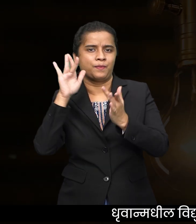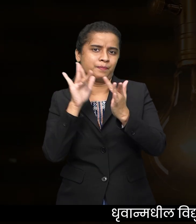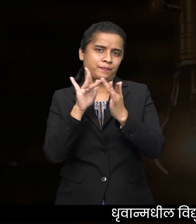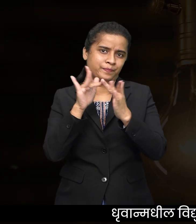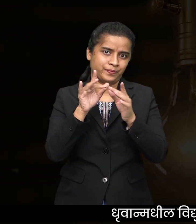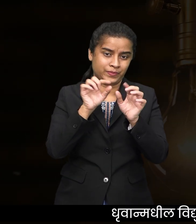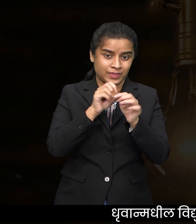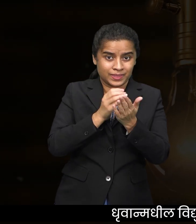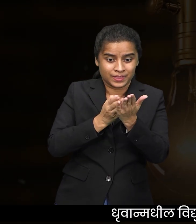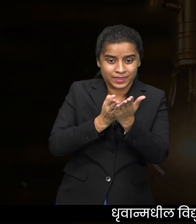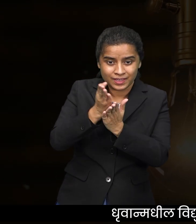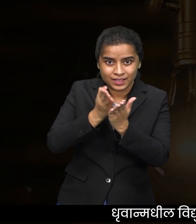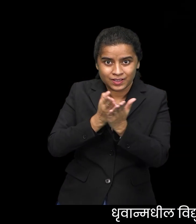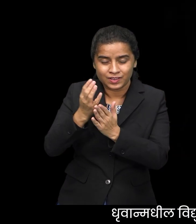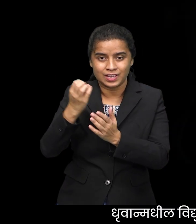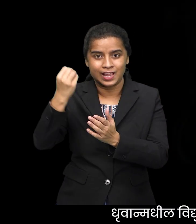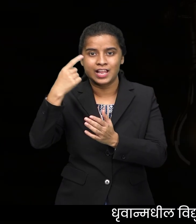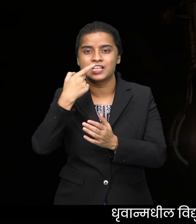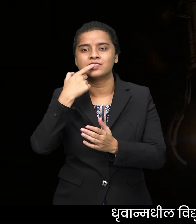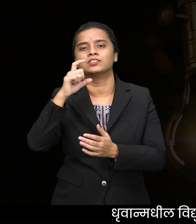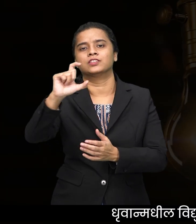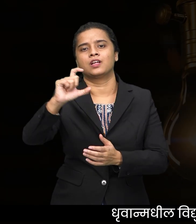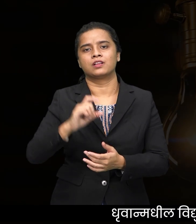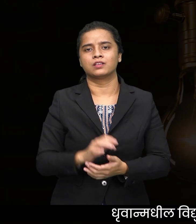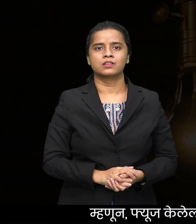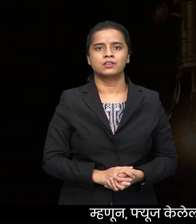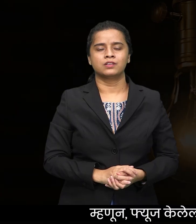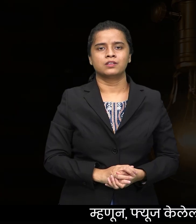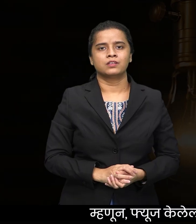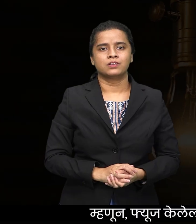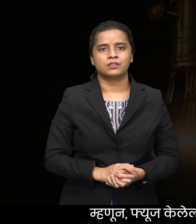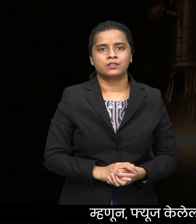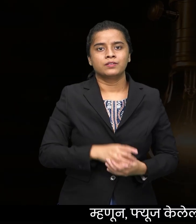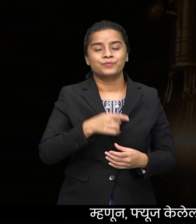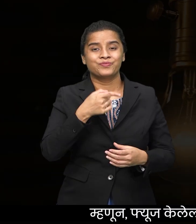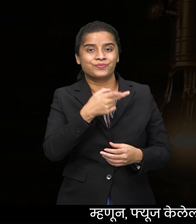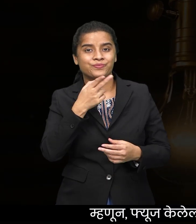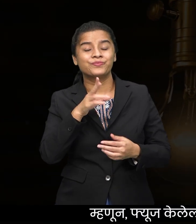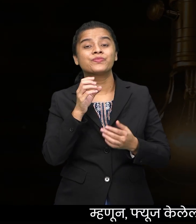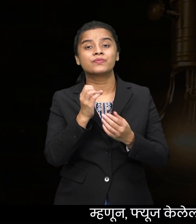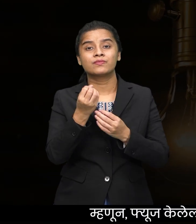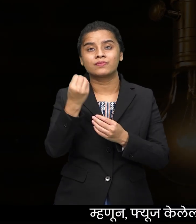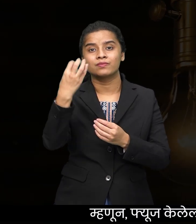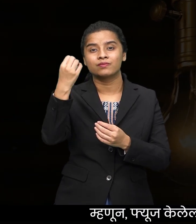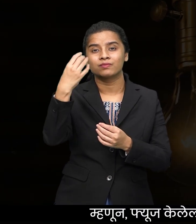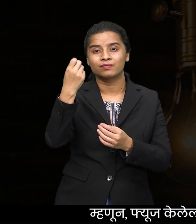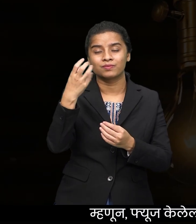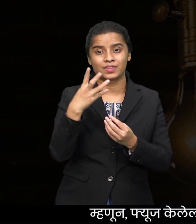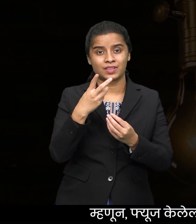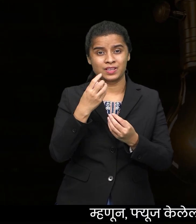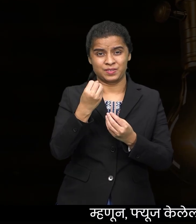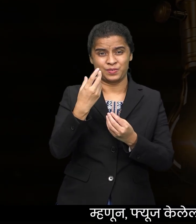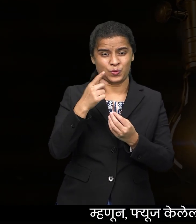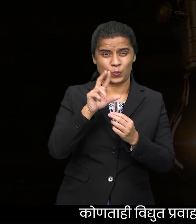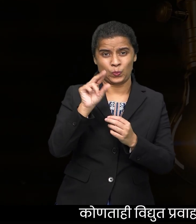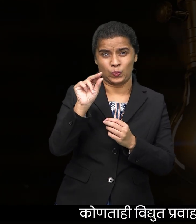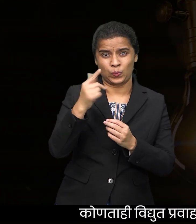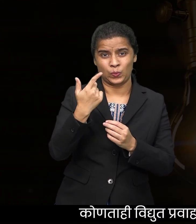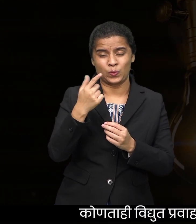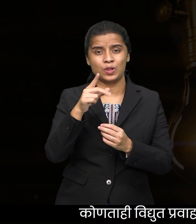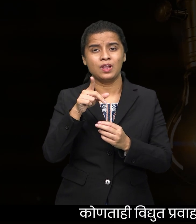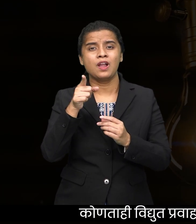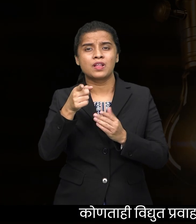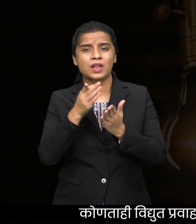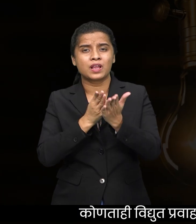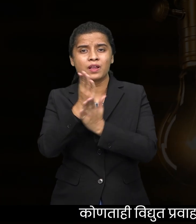ध्रुवामधील विद्युत प्रवाहाच्या मार्गात तुटणे. म्हणून फ्यूज गेलेला बल्ब त्याच्या फिलामेंटमधून